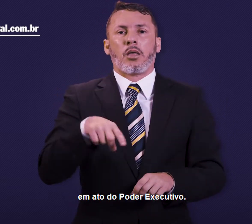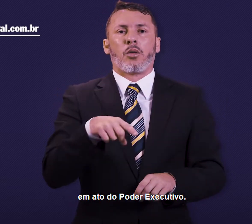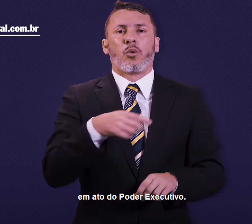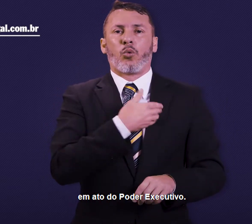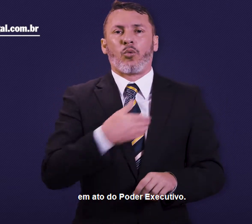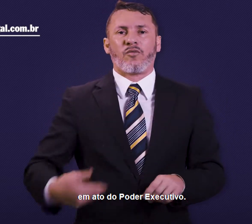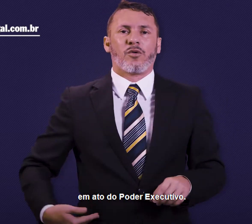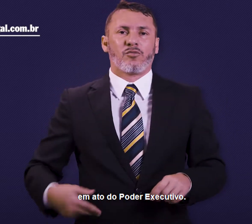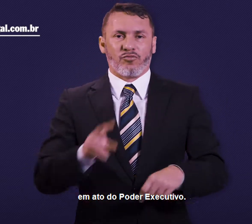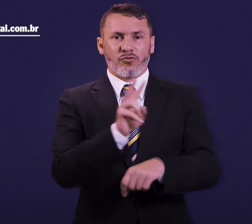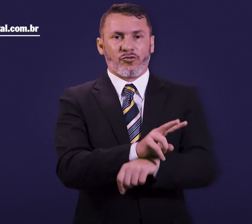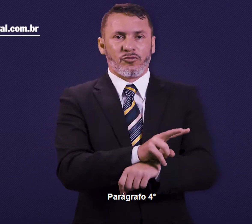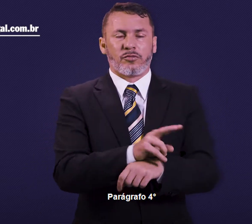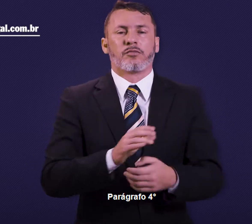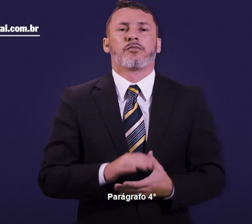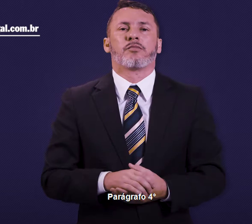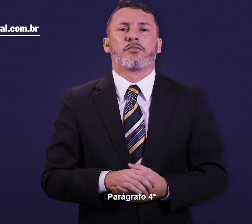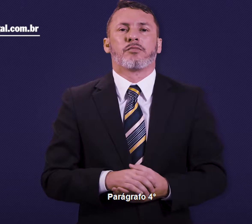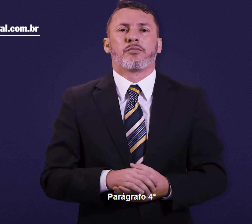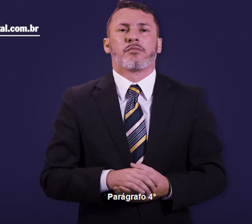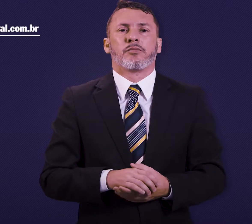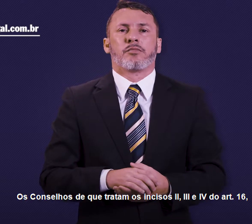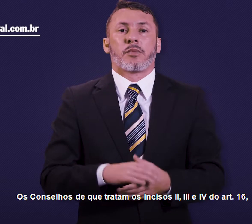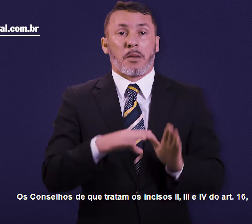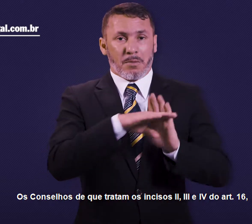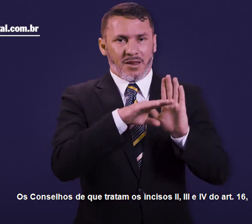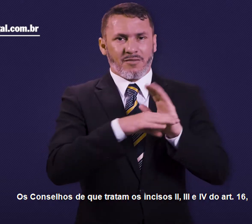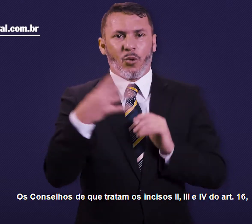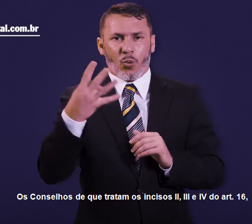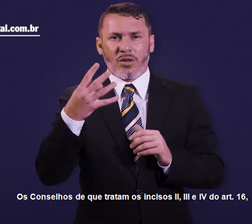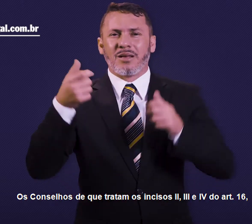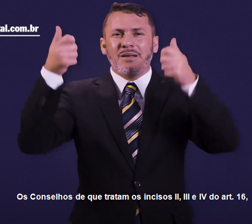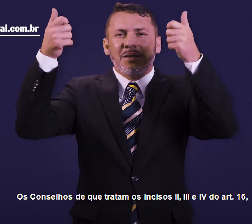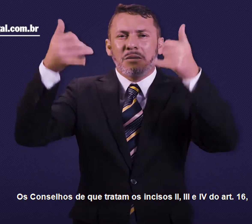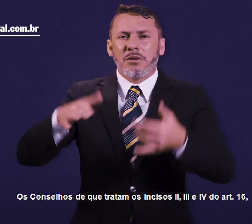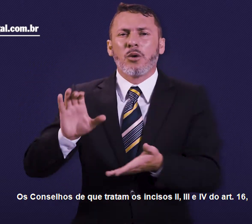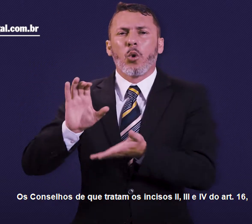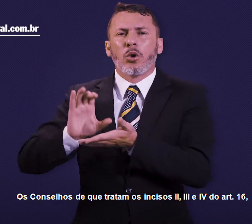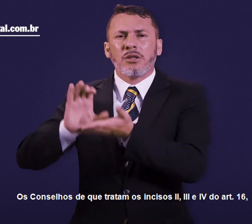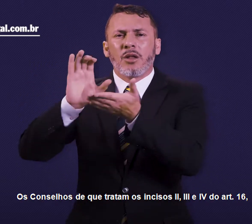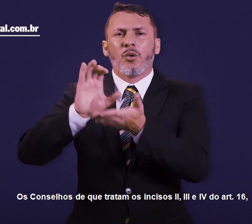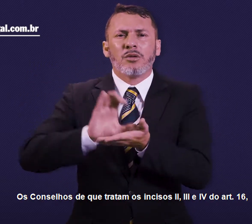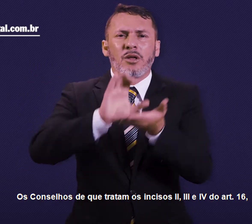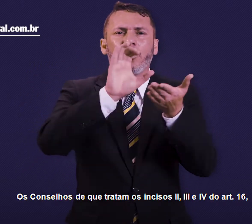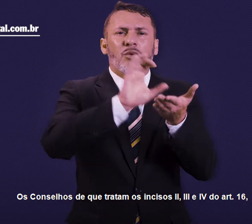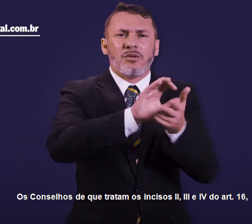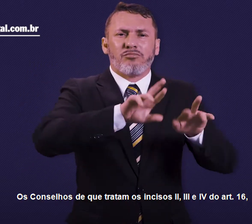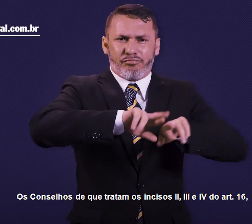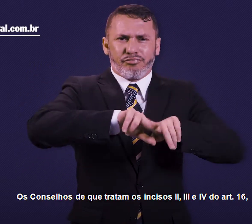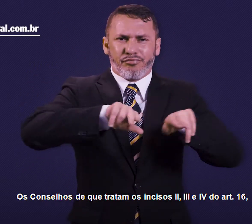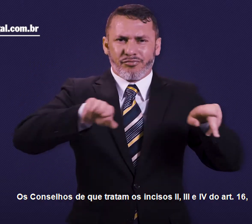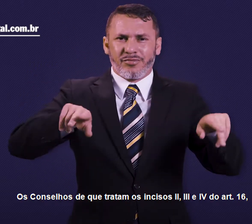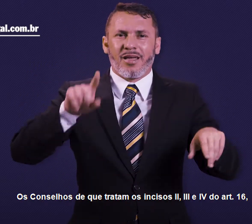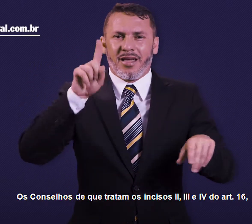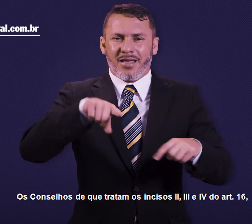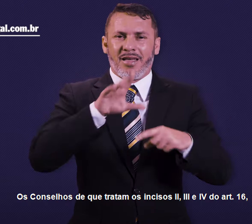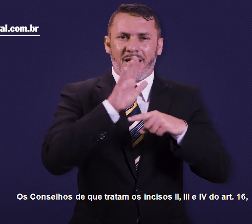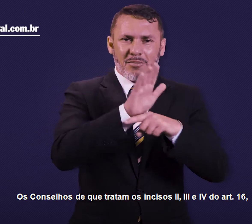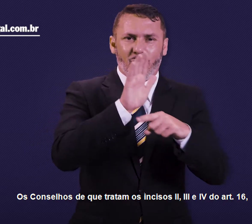Poder Executivo. Parágrafo 4º. Os conselhos de que tratam os incisos 2, 3 e 4 do